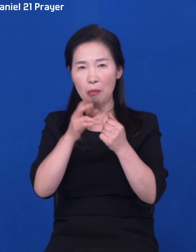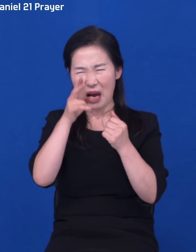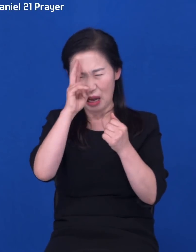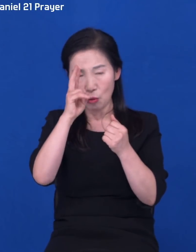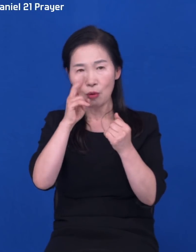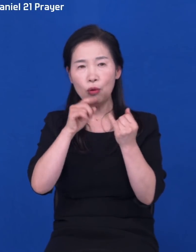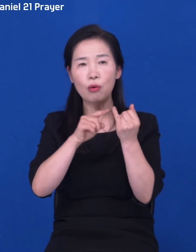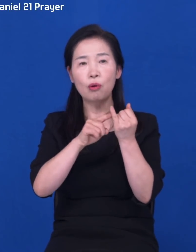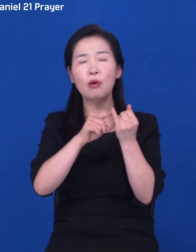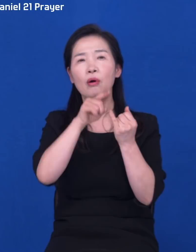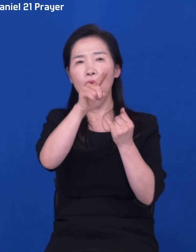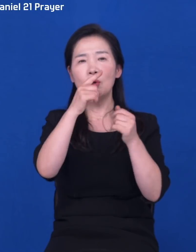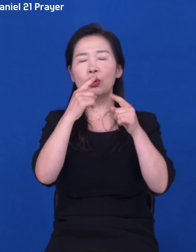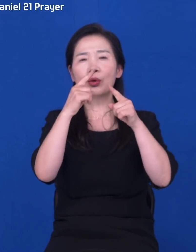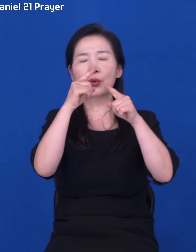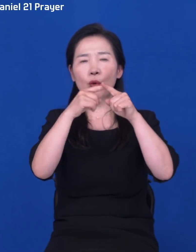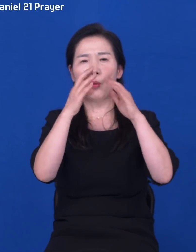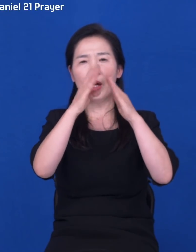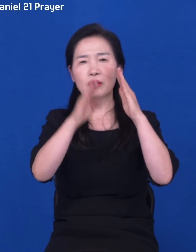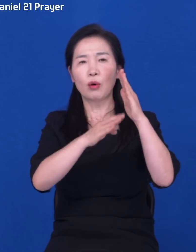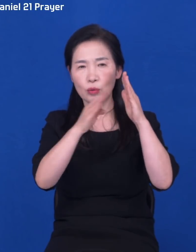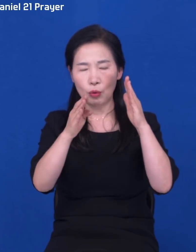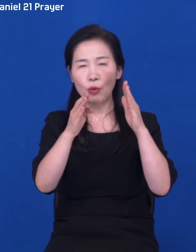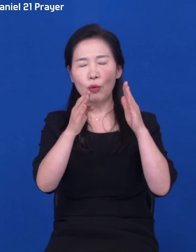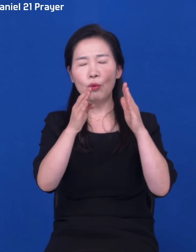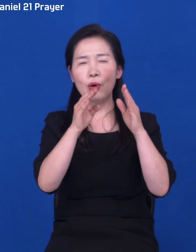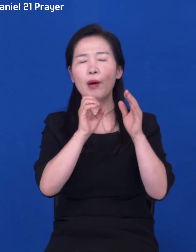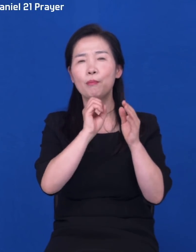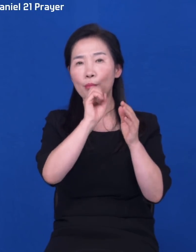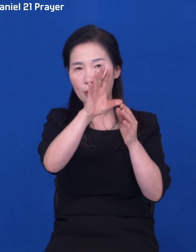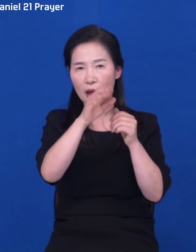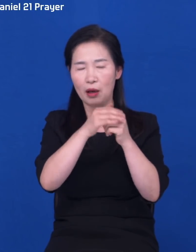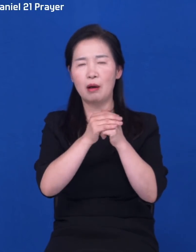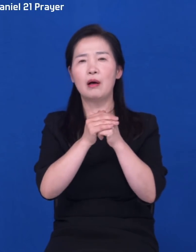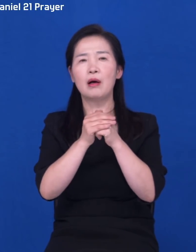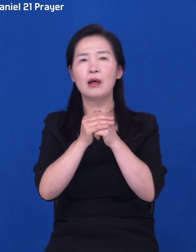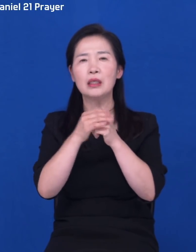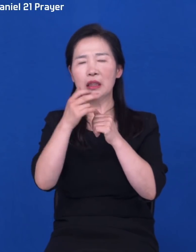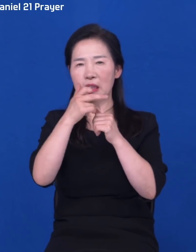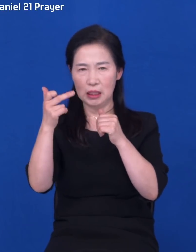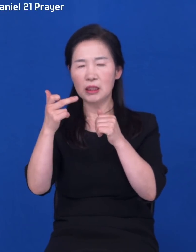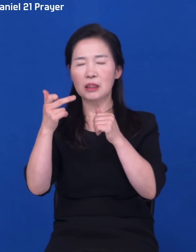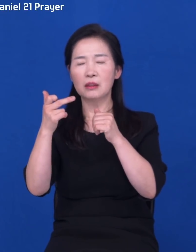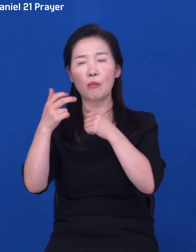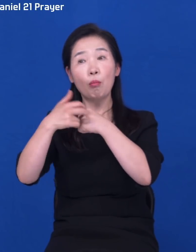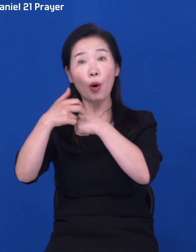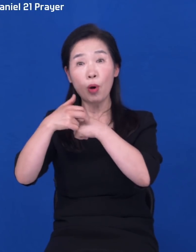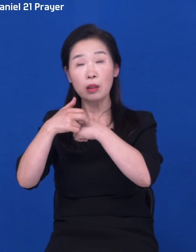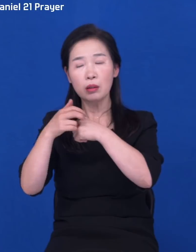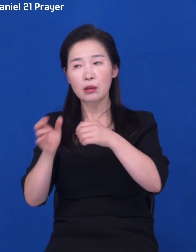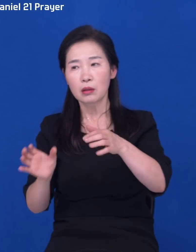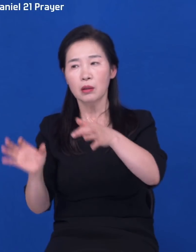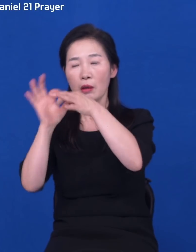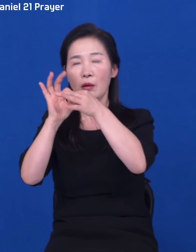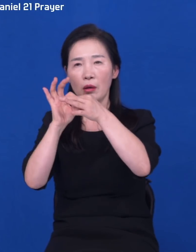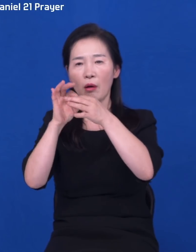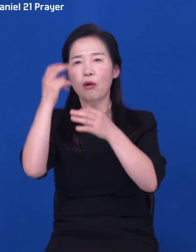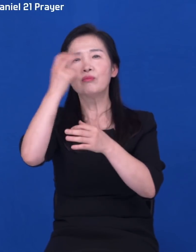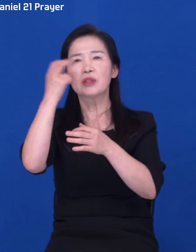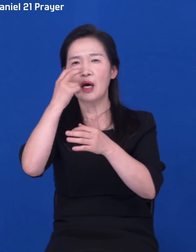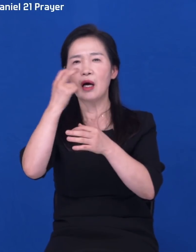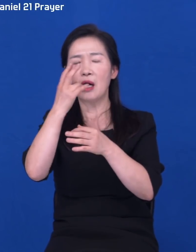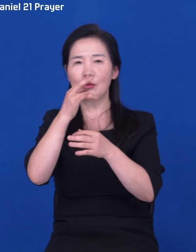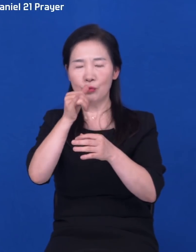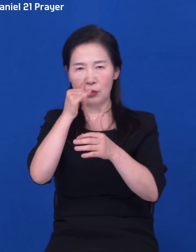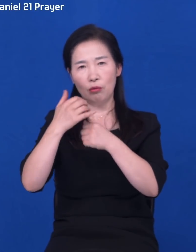자기 교인한테 부탁을 해서 그 큰 병원에 바로 검사를 받을 수 있도록 조치를